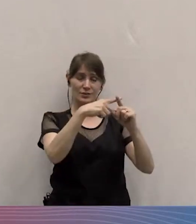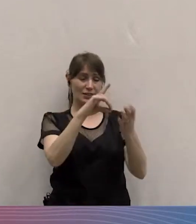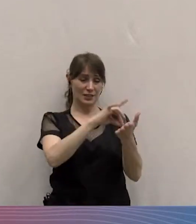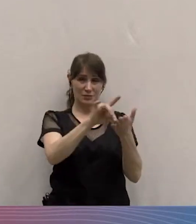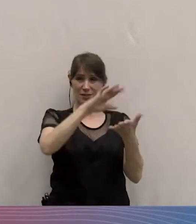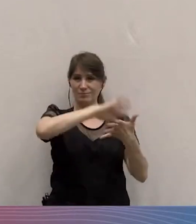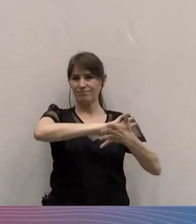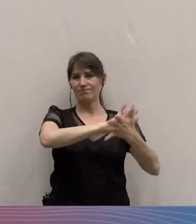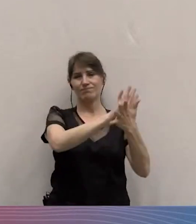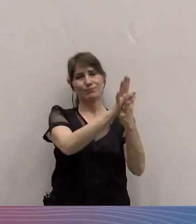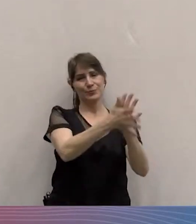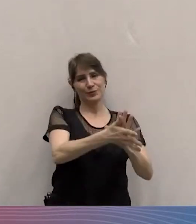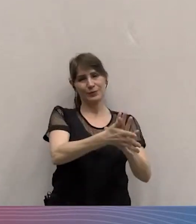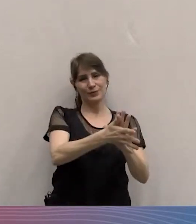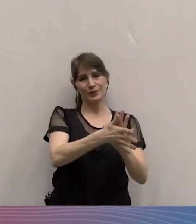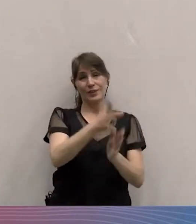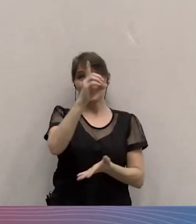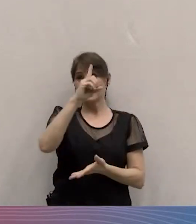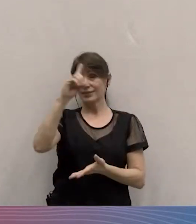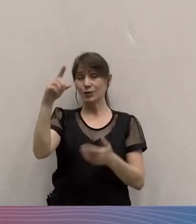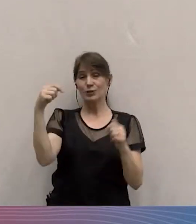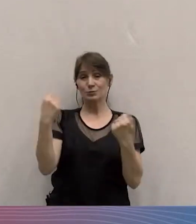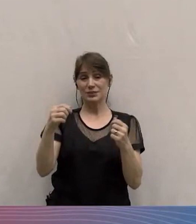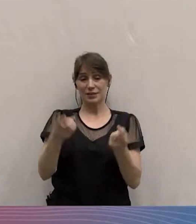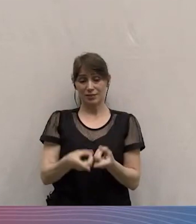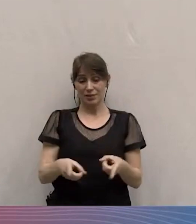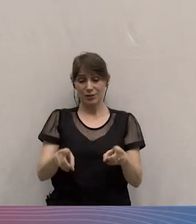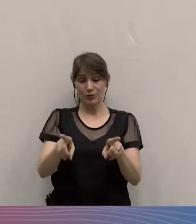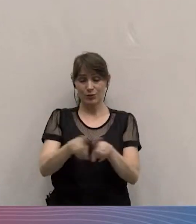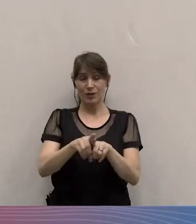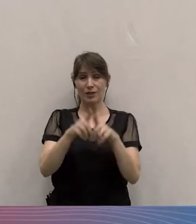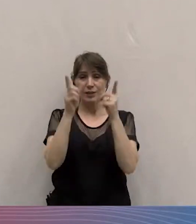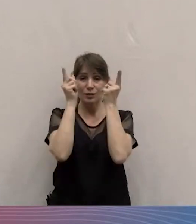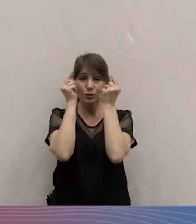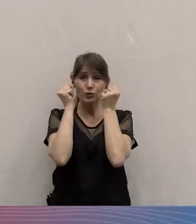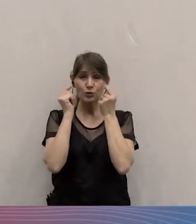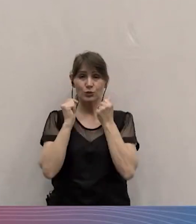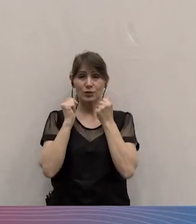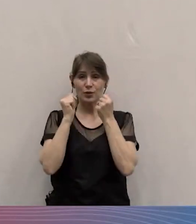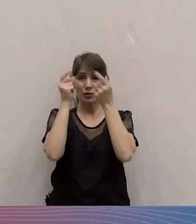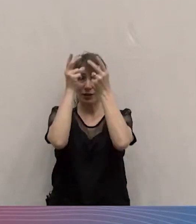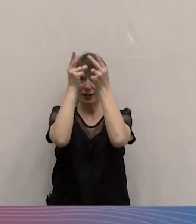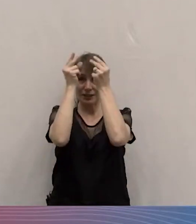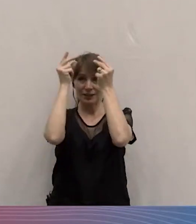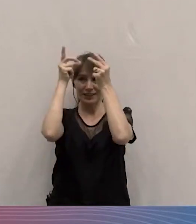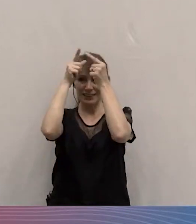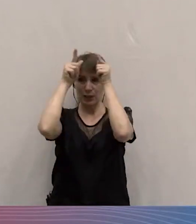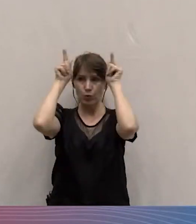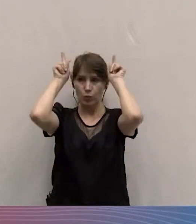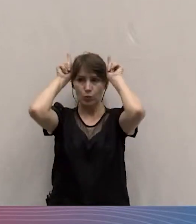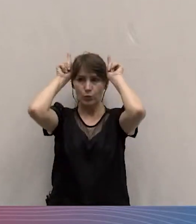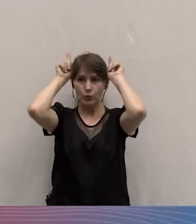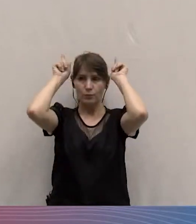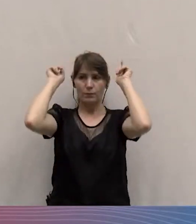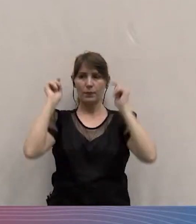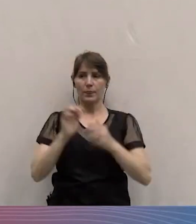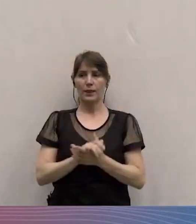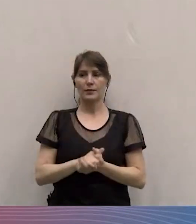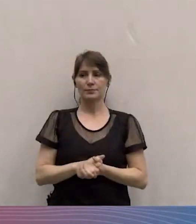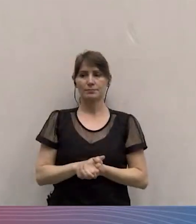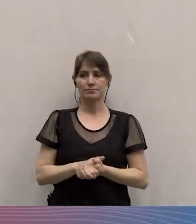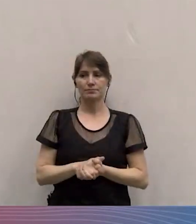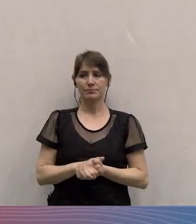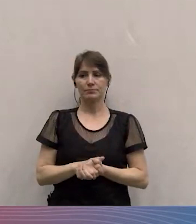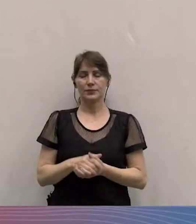inimizade. Irmãos, Deus precisava reconciliar judeu e grego em um só corpo, porque no corpo de Cristo